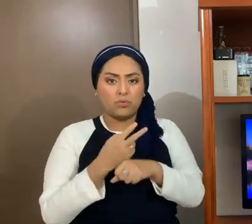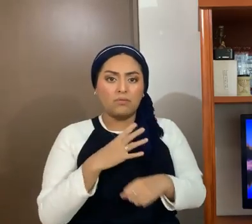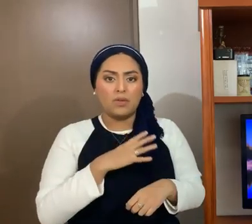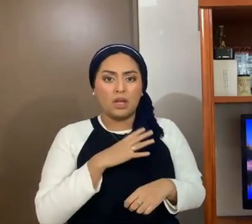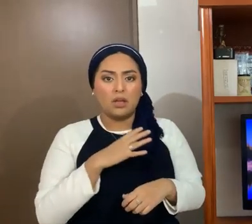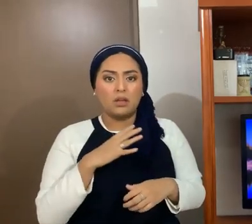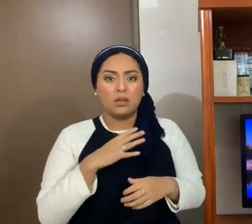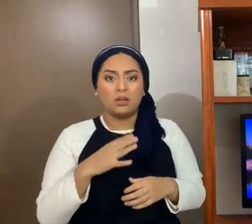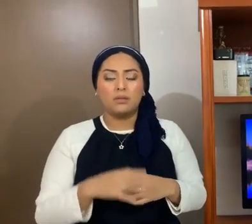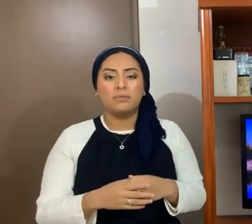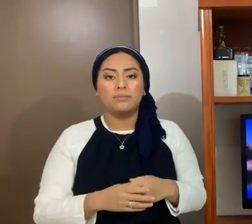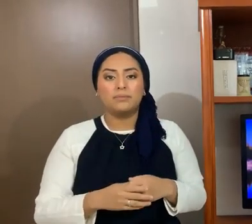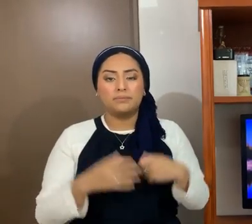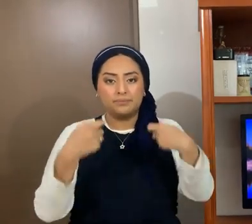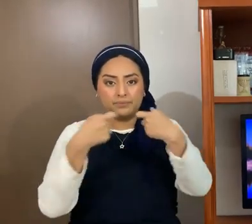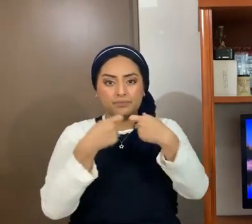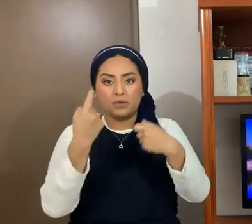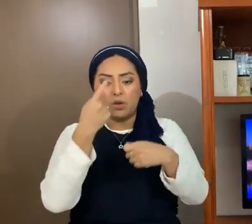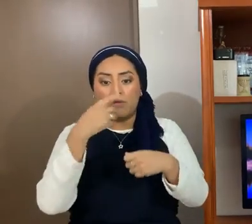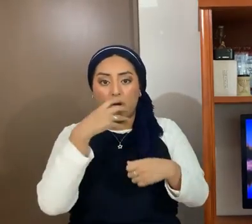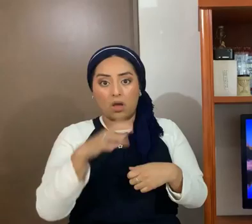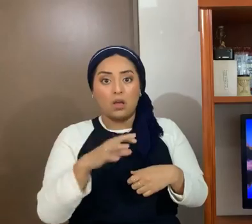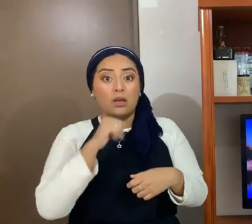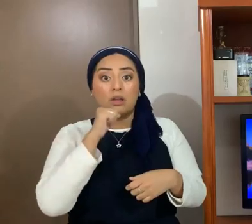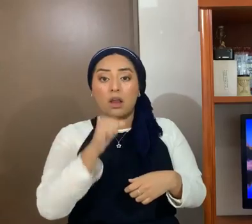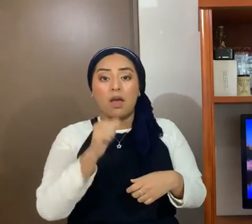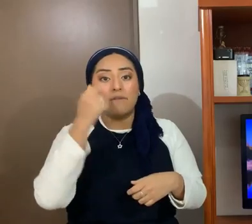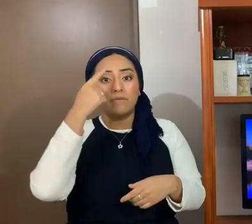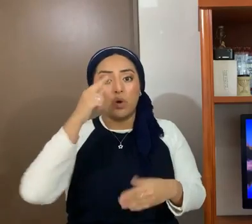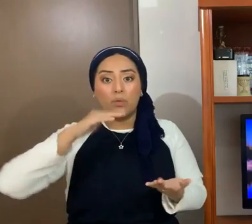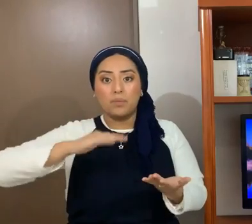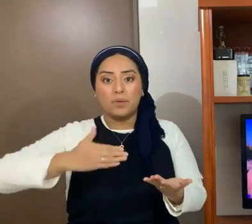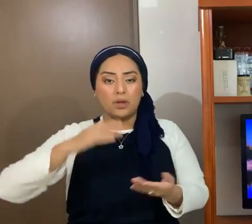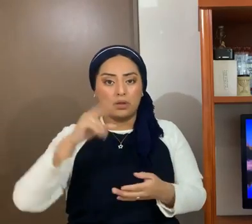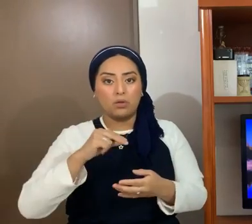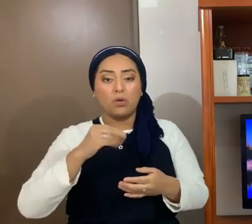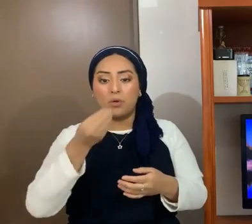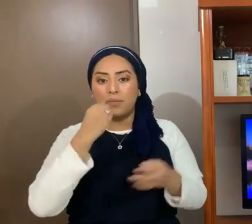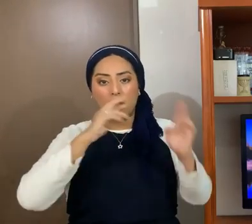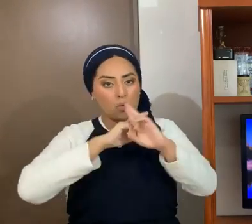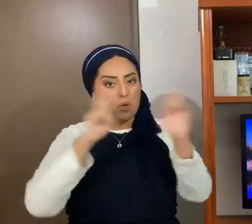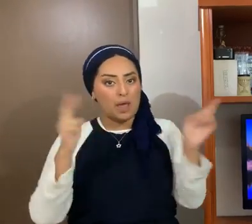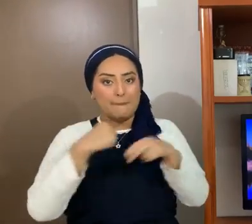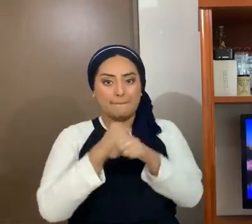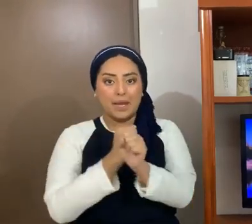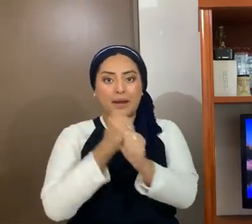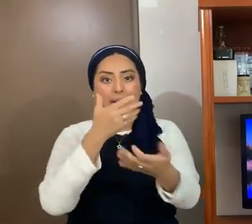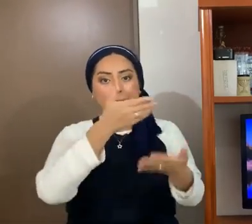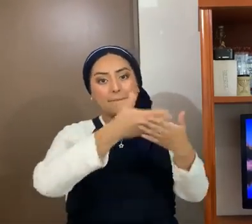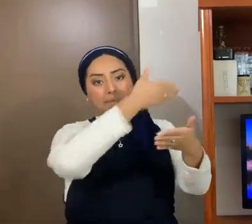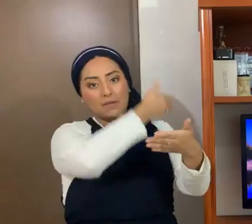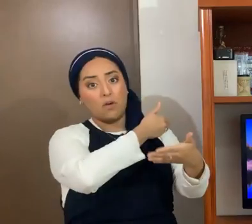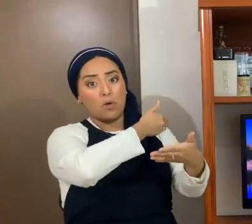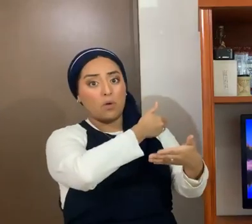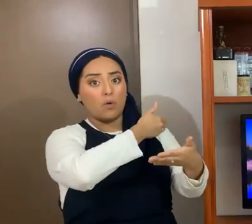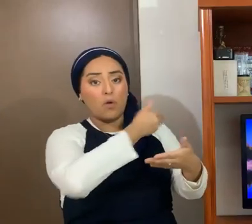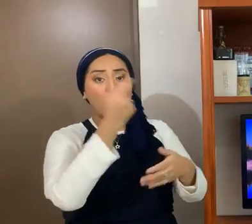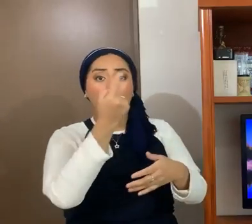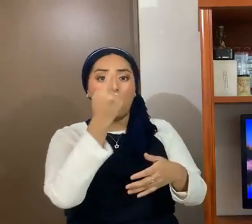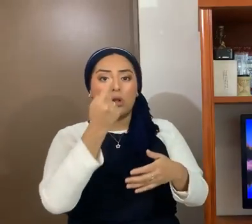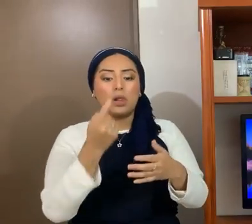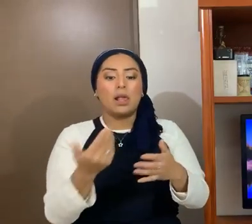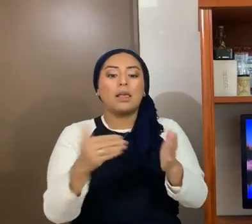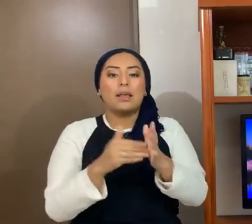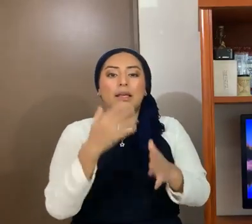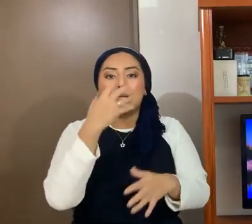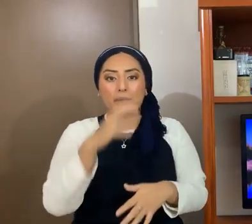una parrilla eléctrica, nada más para calentar, no para cocinar. La comida ya está hecha desde antes de Shabbat, entonces nada más